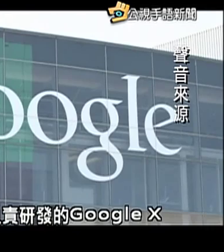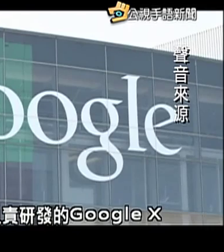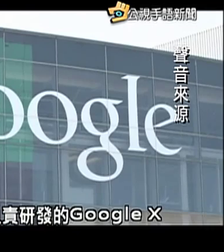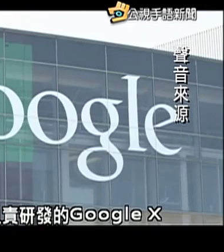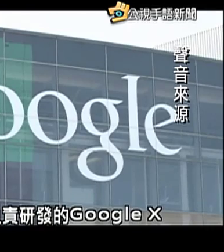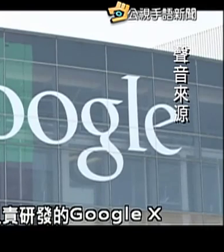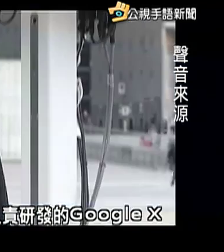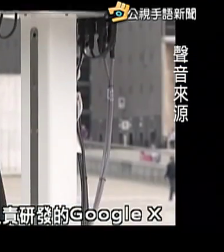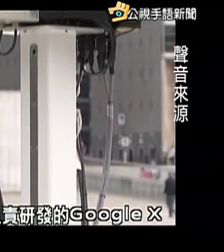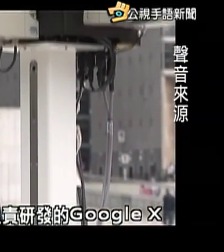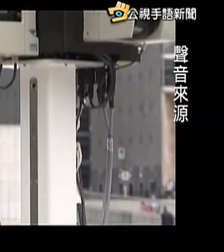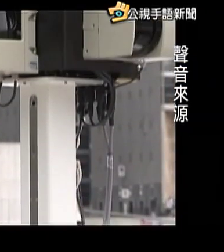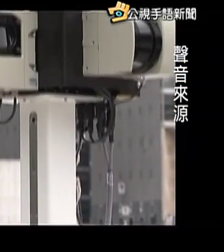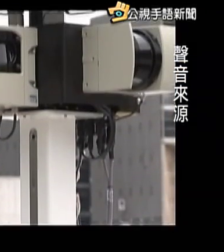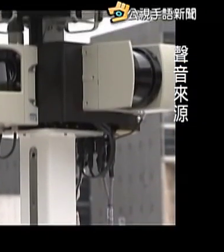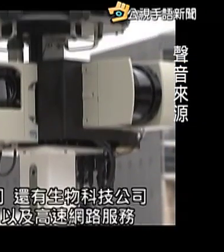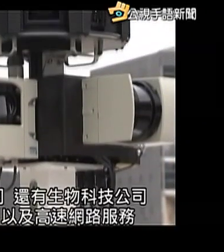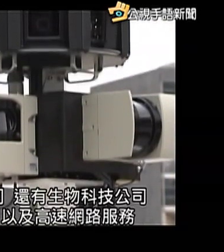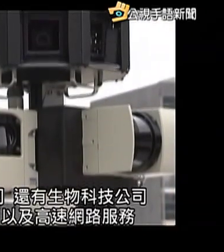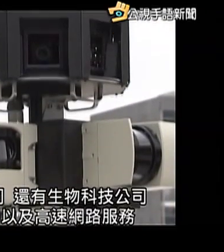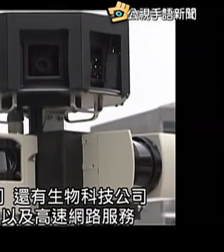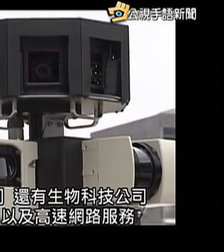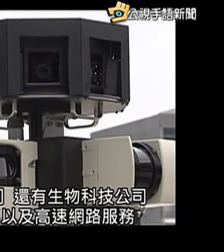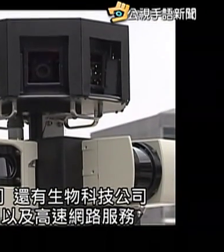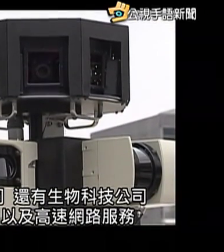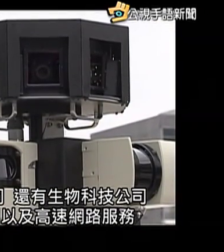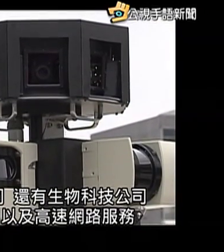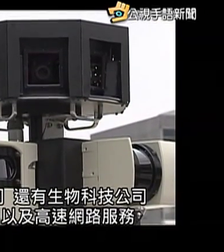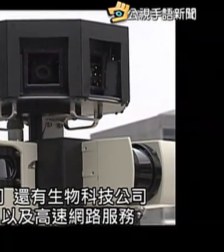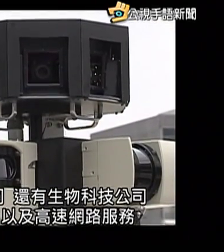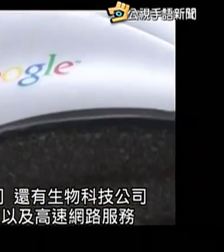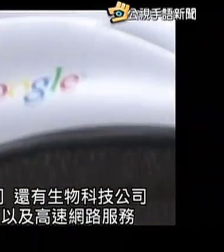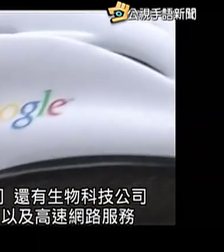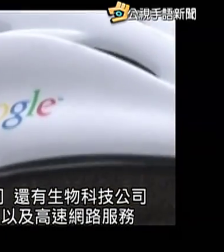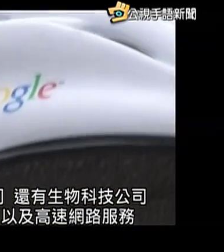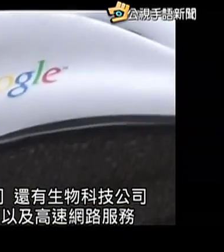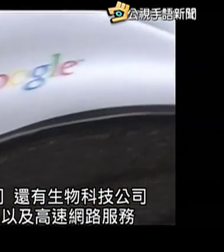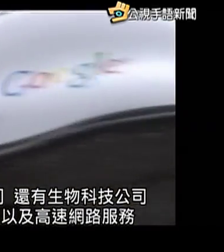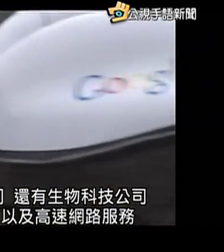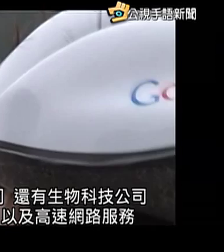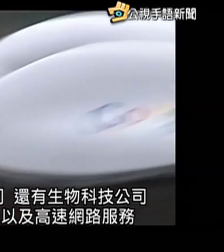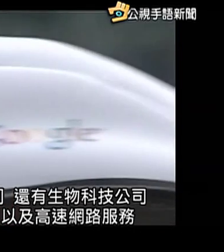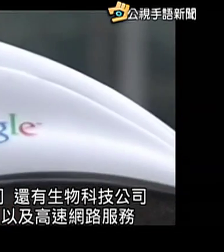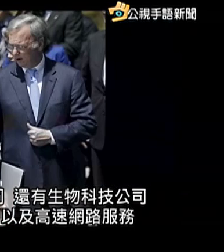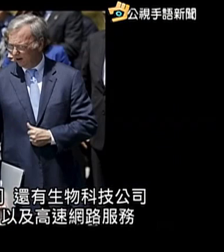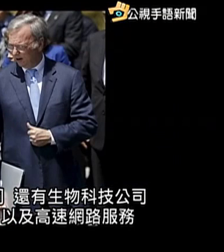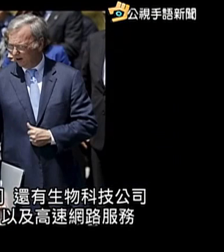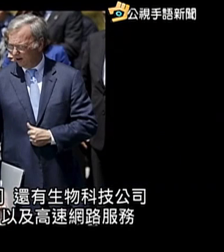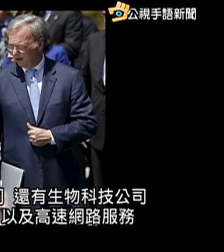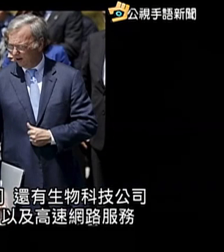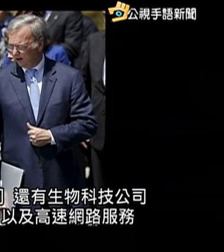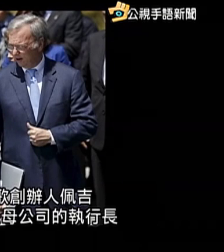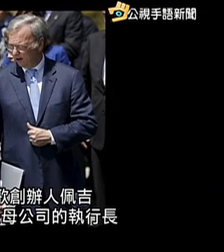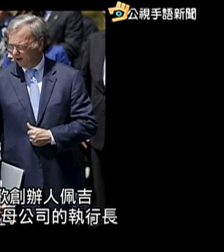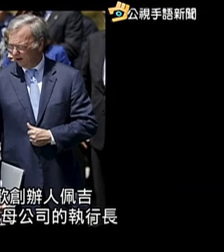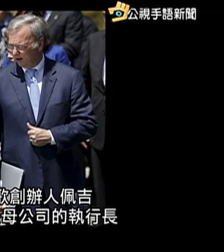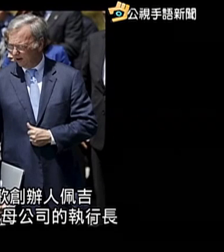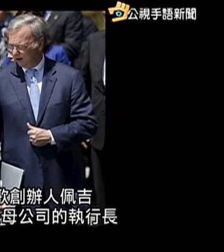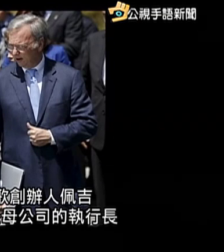and development arm. 其他子公司还有生物科技公司、医学公司以及高速网络服务。谷歌创办人佩吉将出任